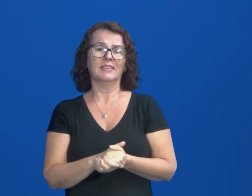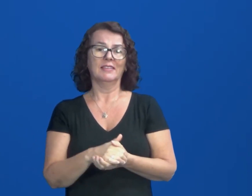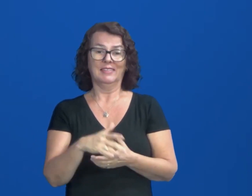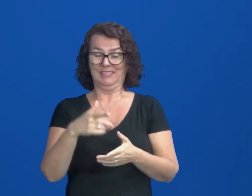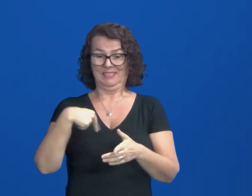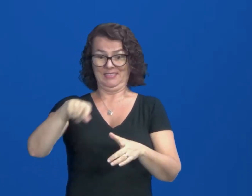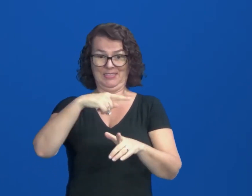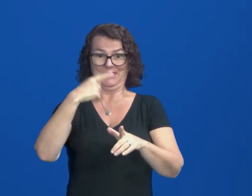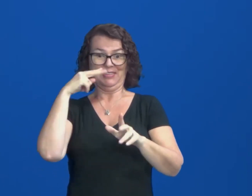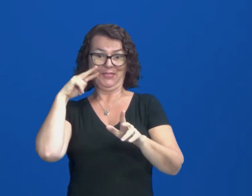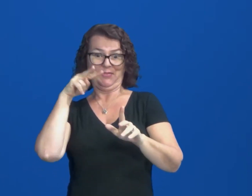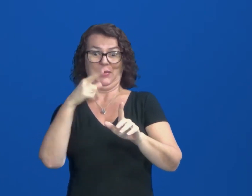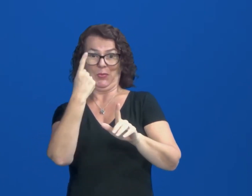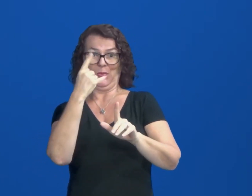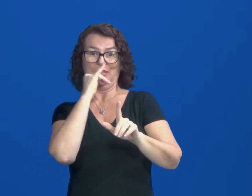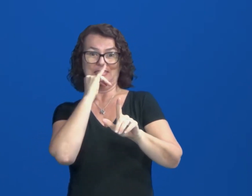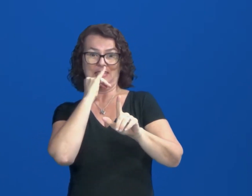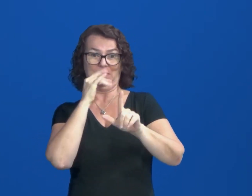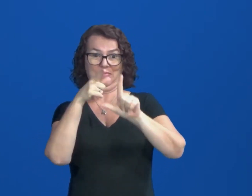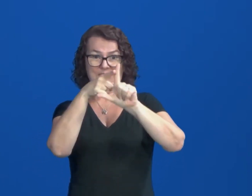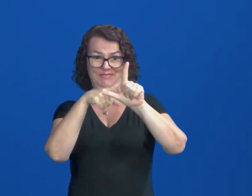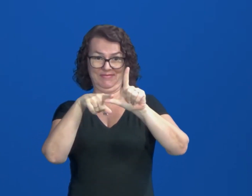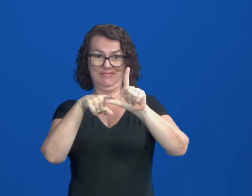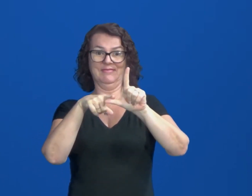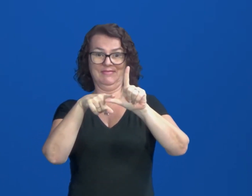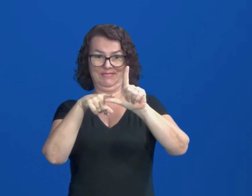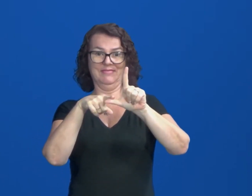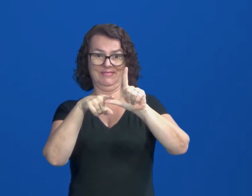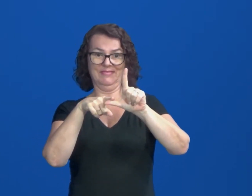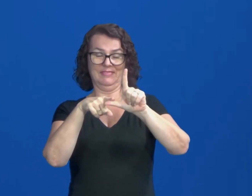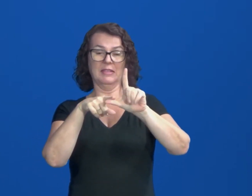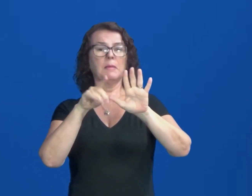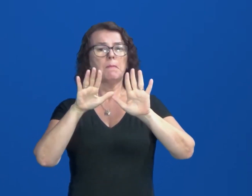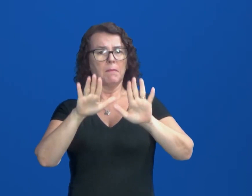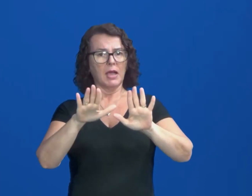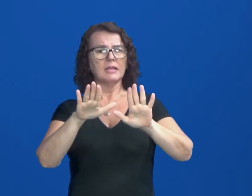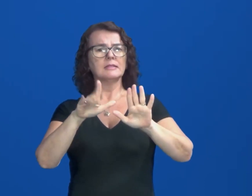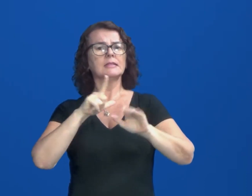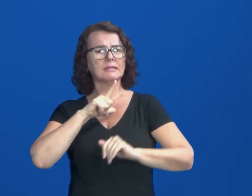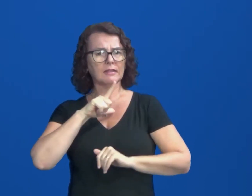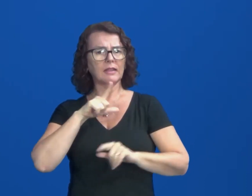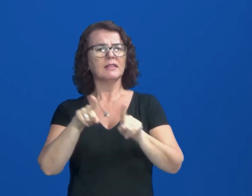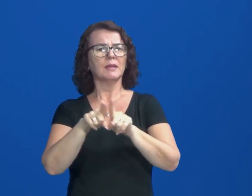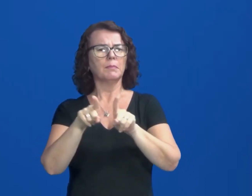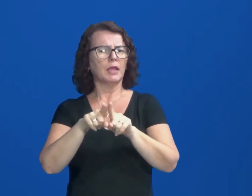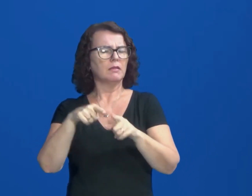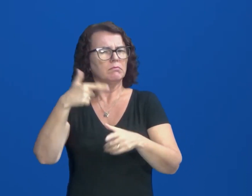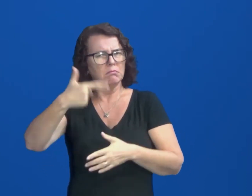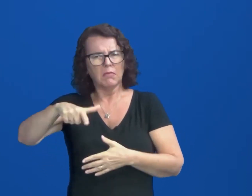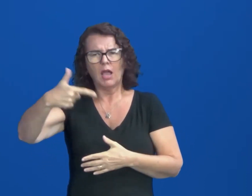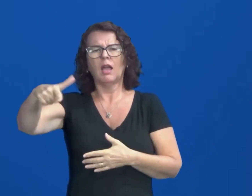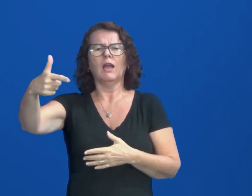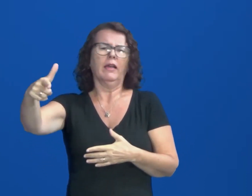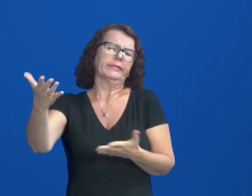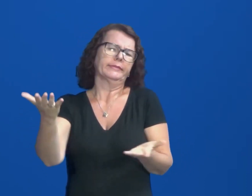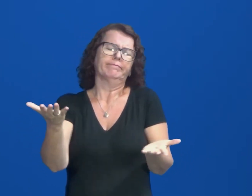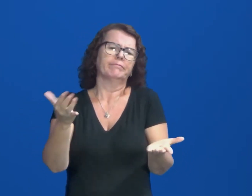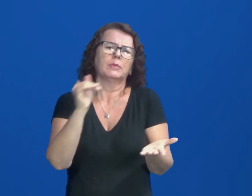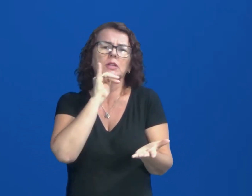vocês viram essa configuração de mão que eu mostrei para vocês, mas também existem outros exemplos. Por